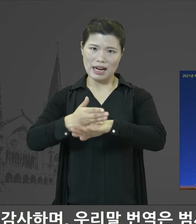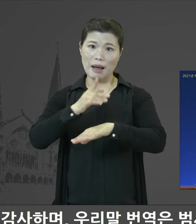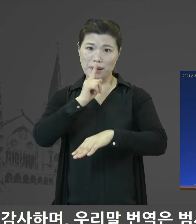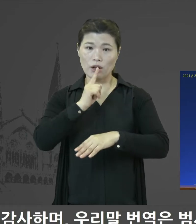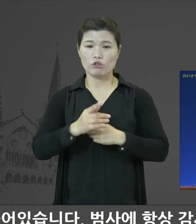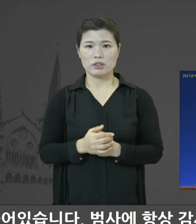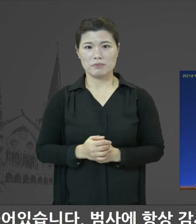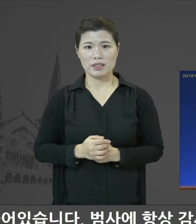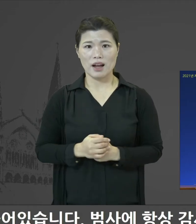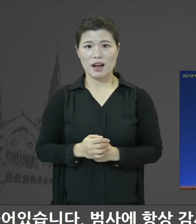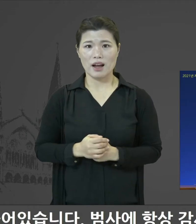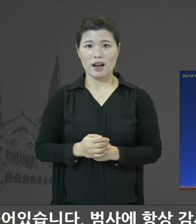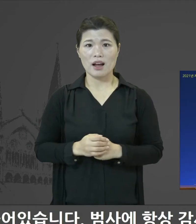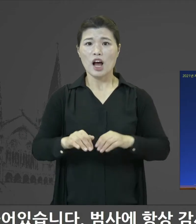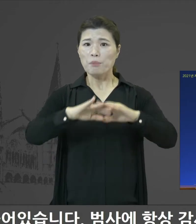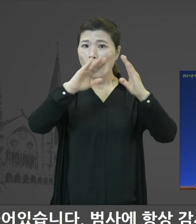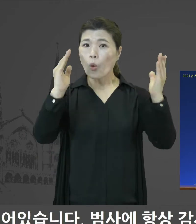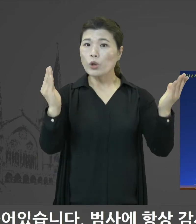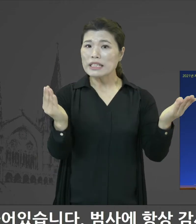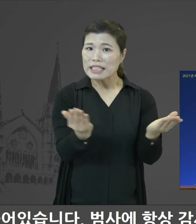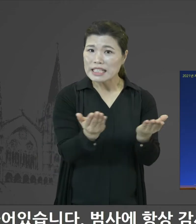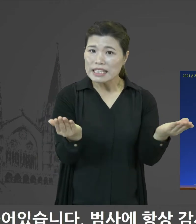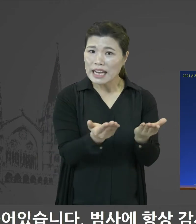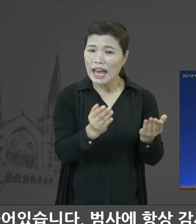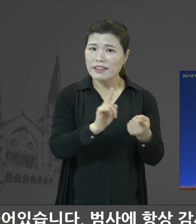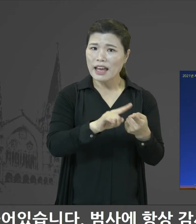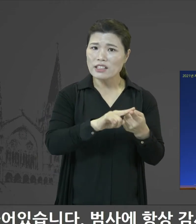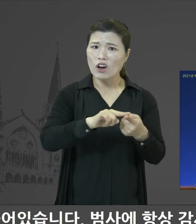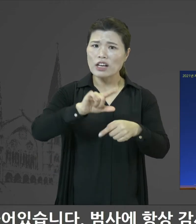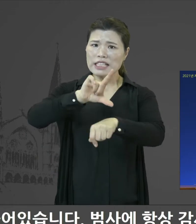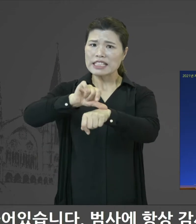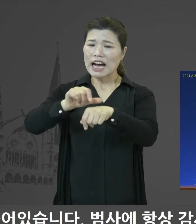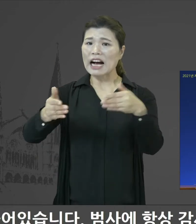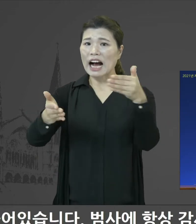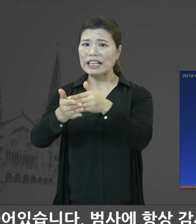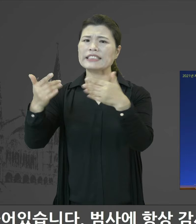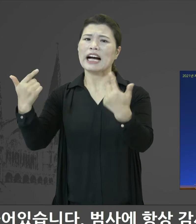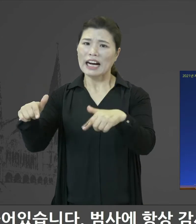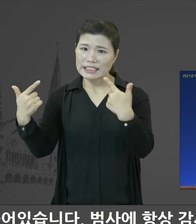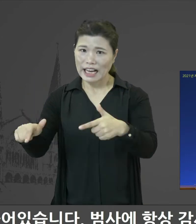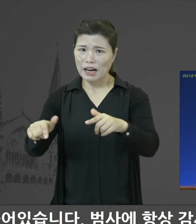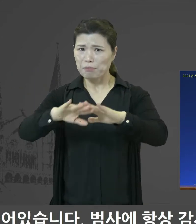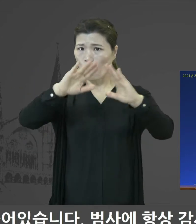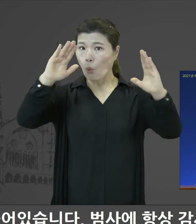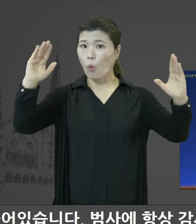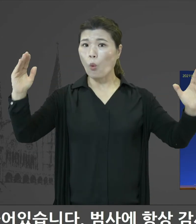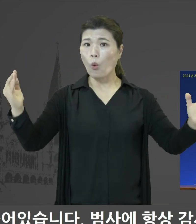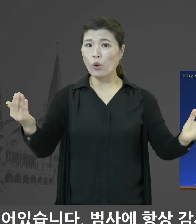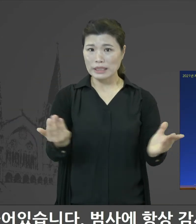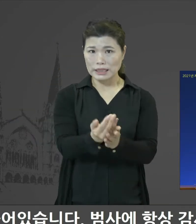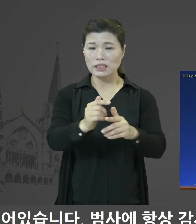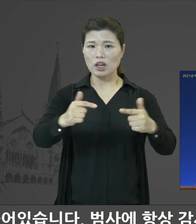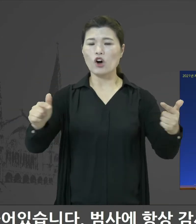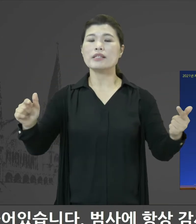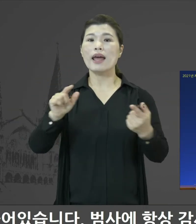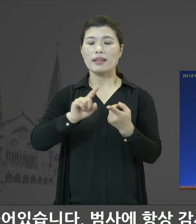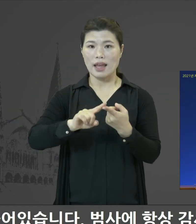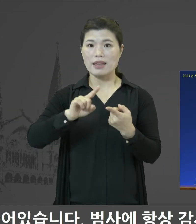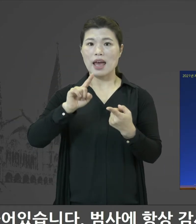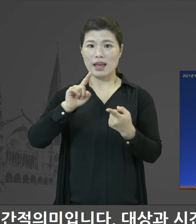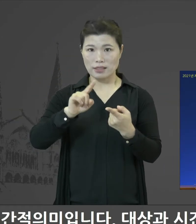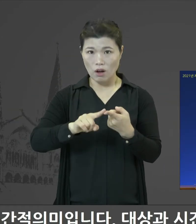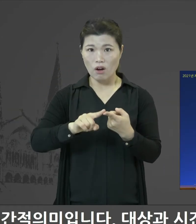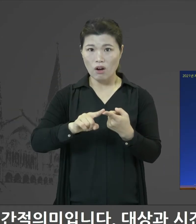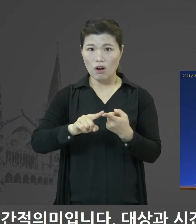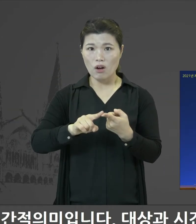시간적인 겁니다. 그러니까 대상의 영역에서, 시간의 영역에서 모든 일에 그 모든 걸